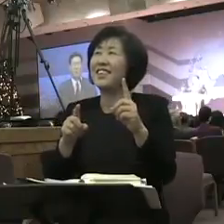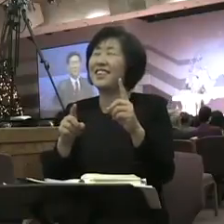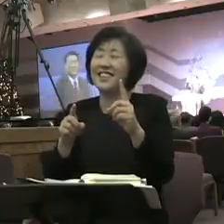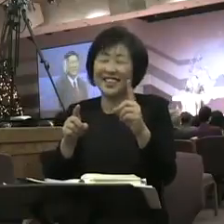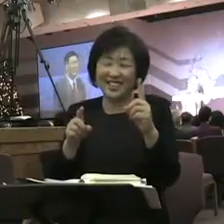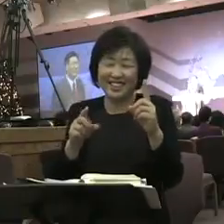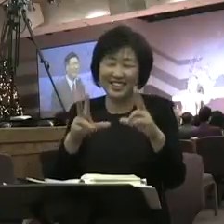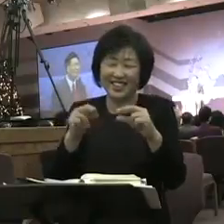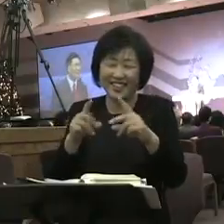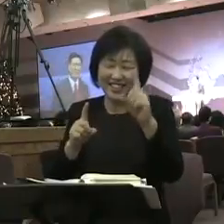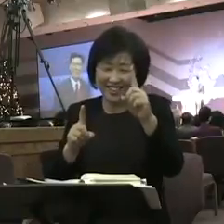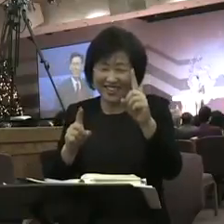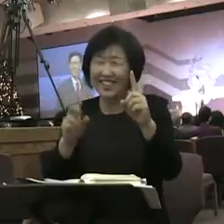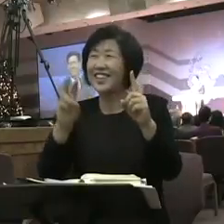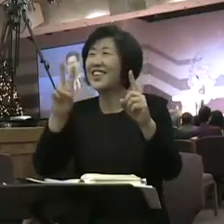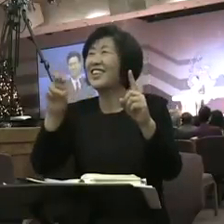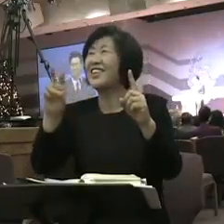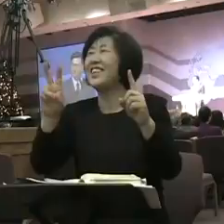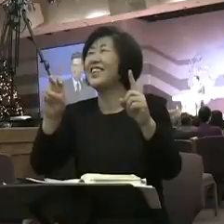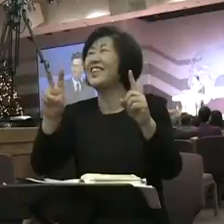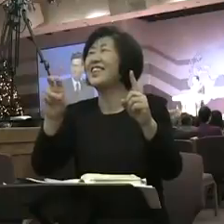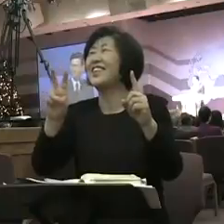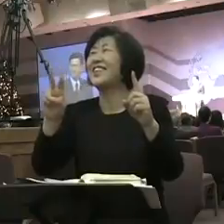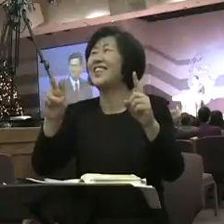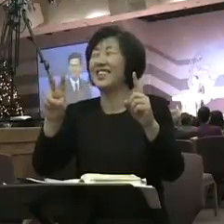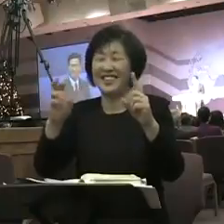22명이 쫓아다닌대요. 얼마나 인기가 있는지.